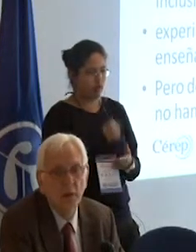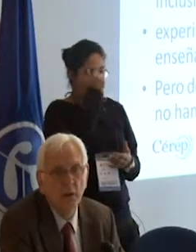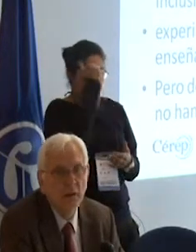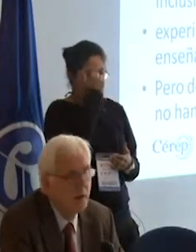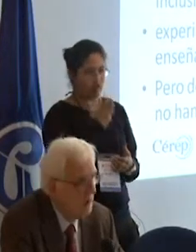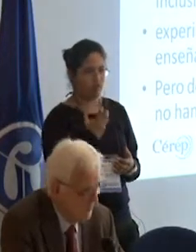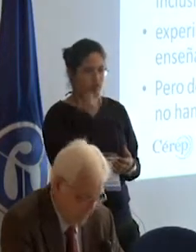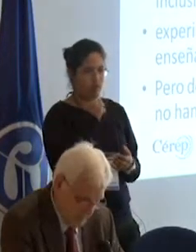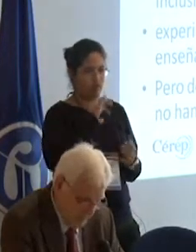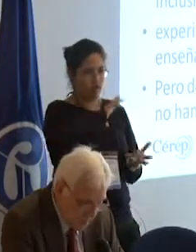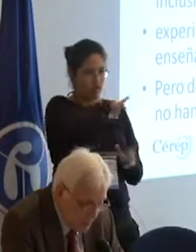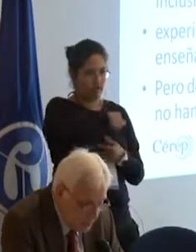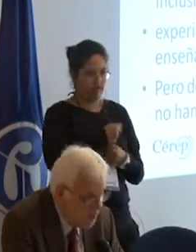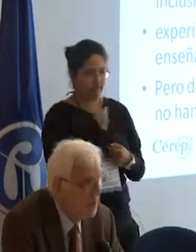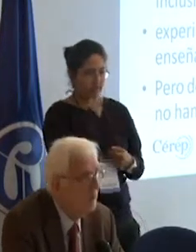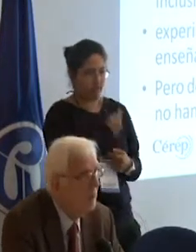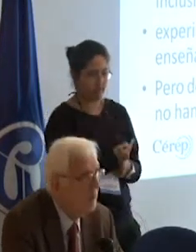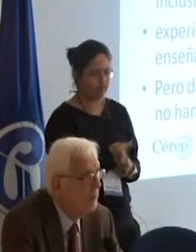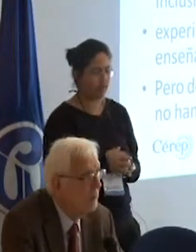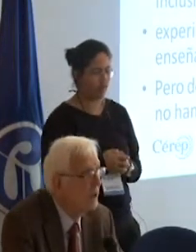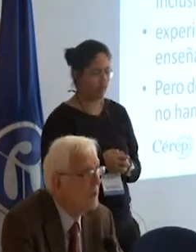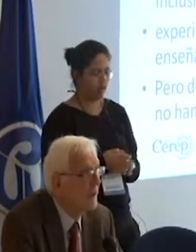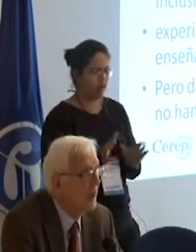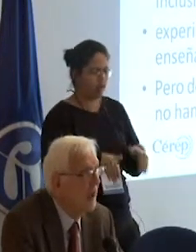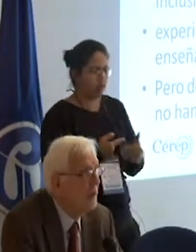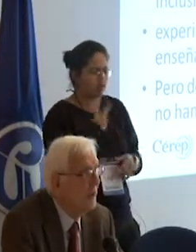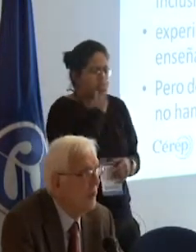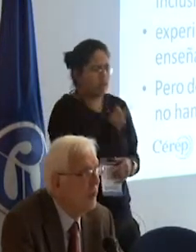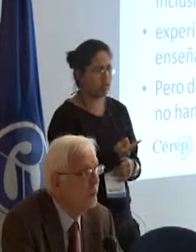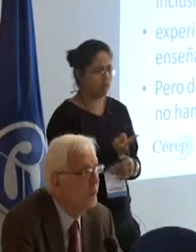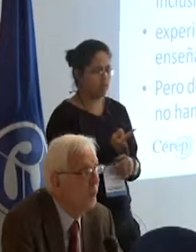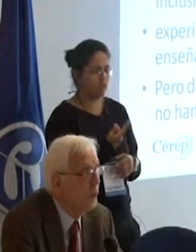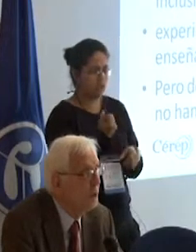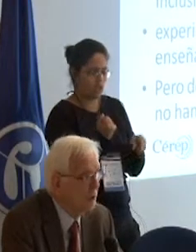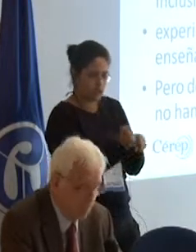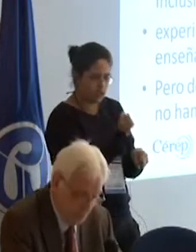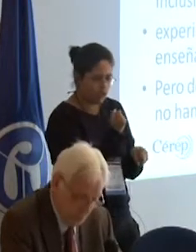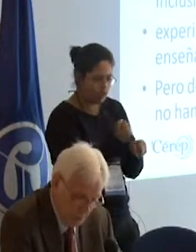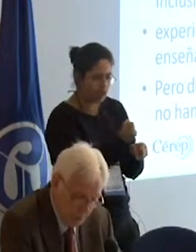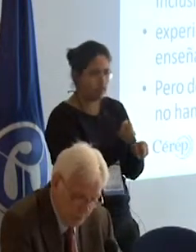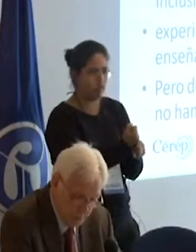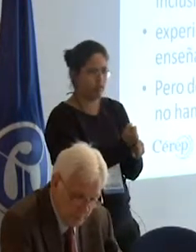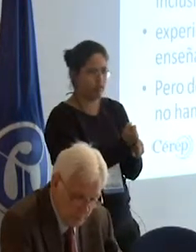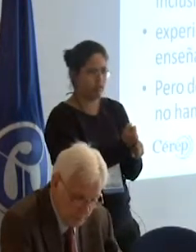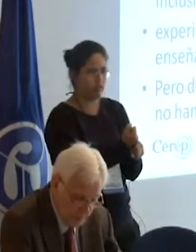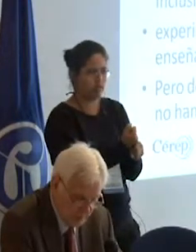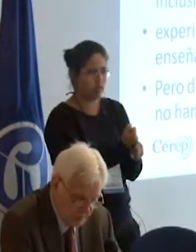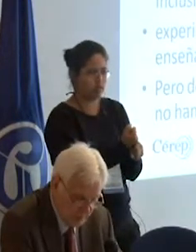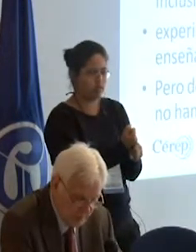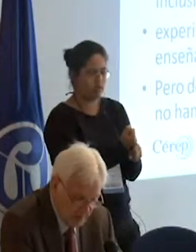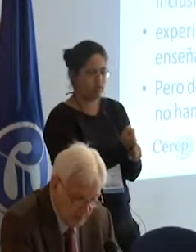geografía dice, ¿cómo decir trabajo